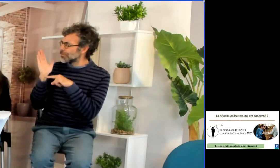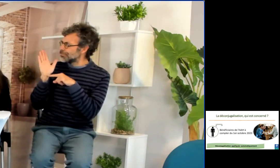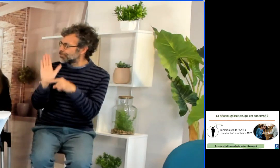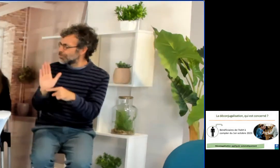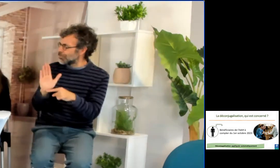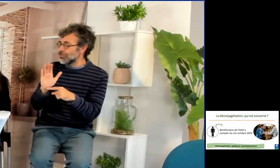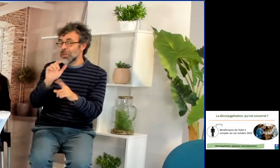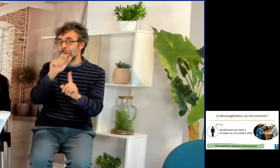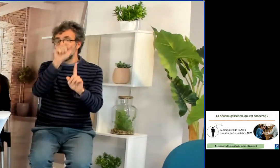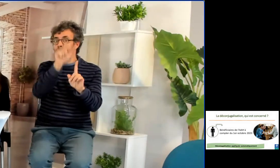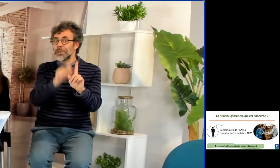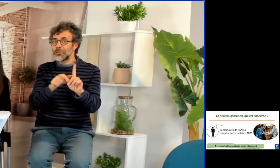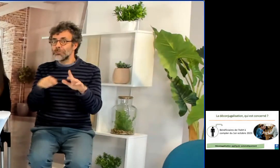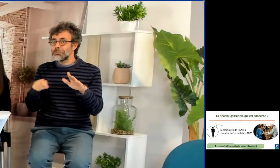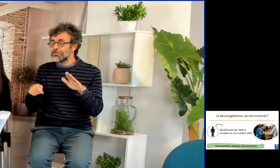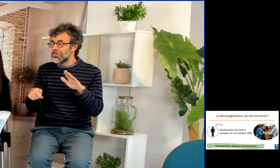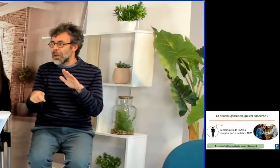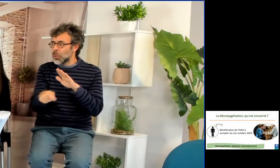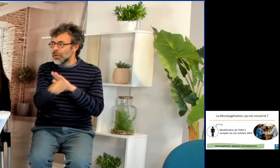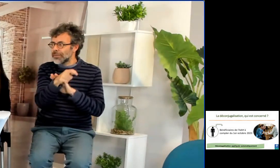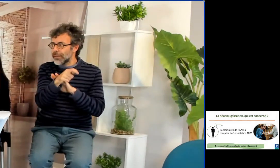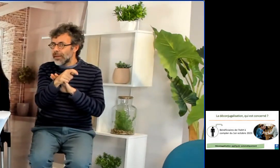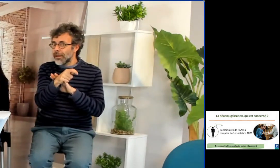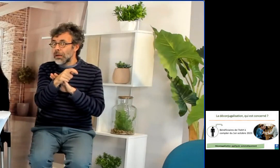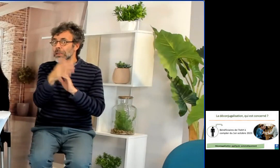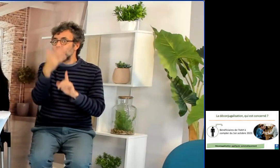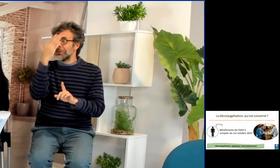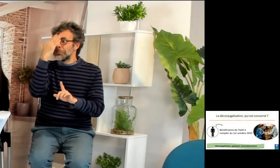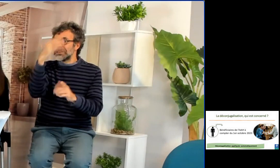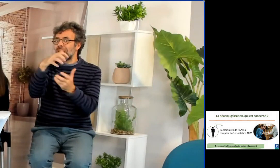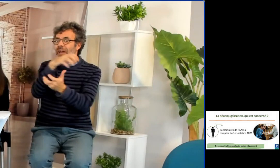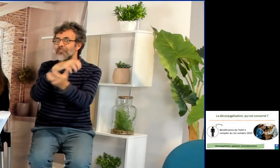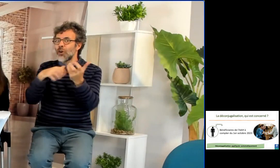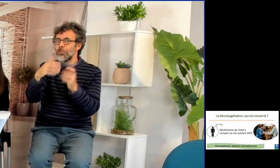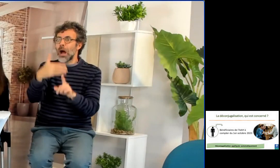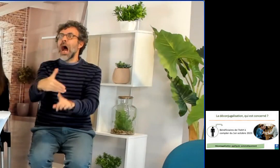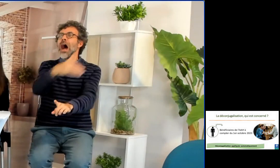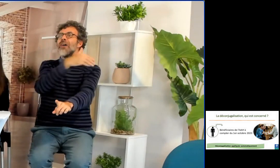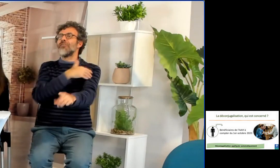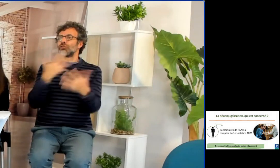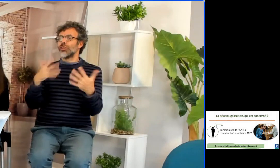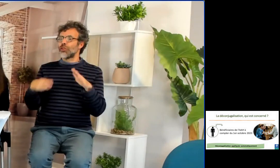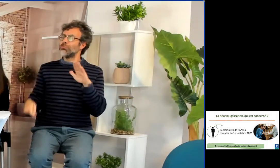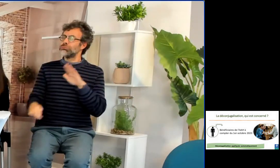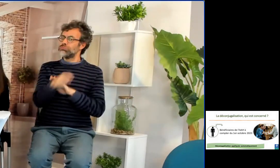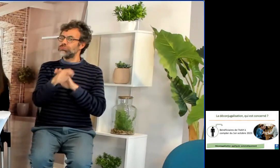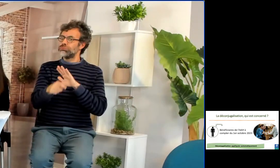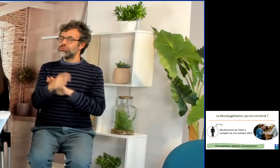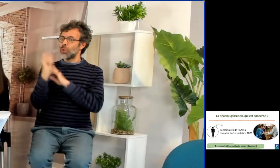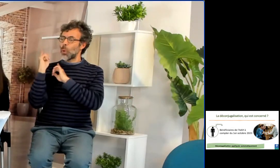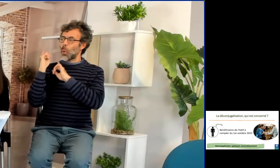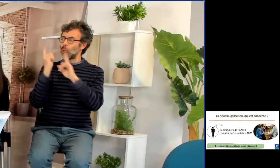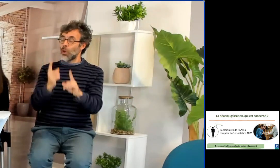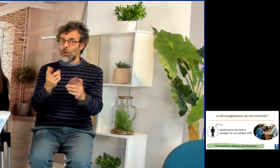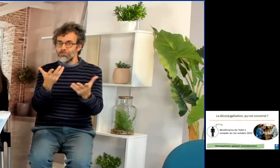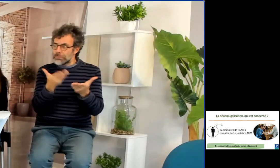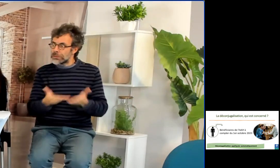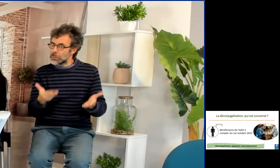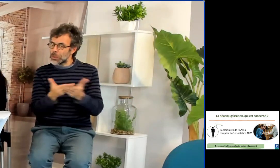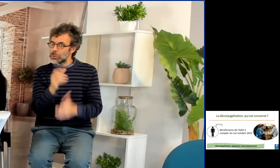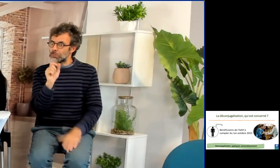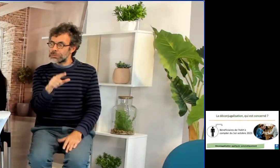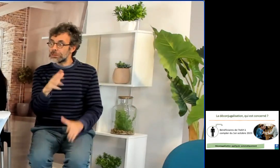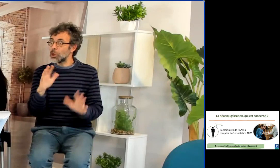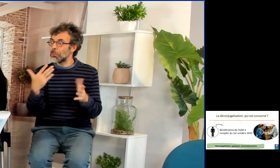bénéficiaires de l'AAH avant la réforme 2023. Avec plaisir, Laure, car en effet, à partir